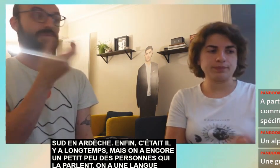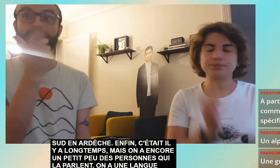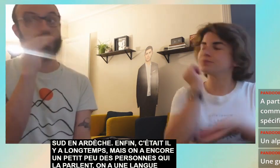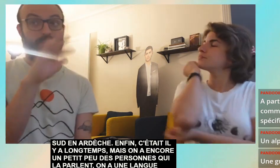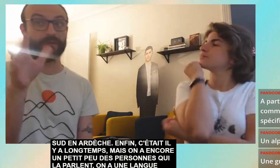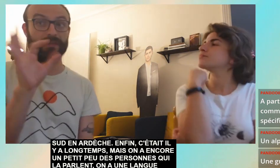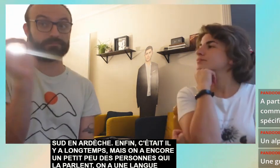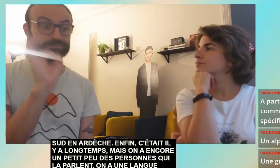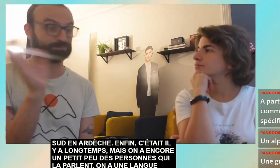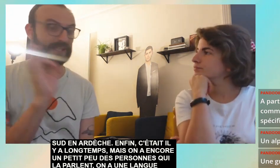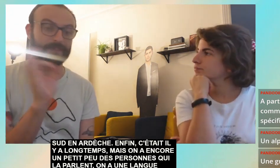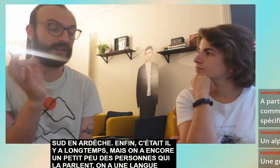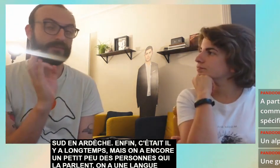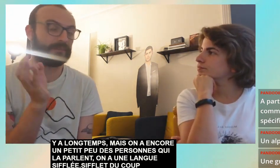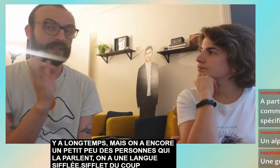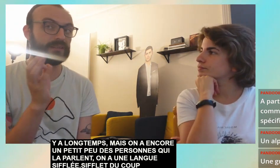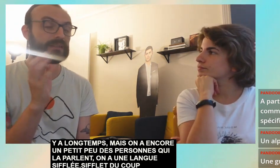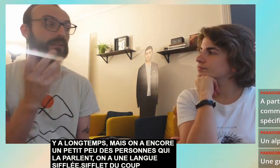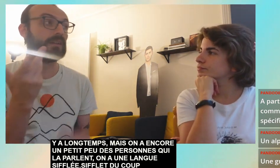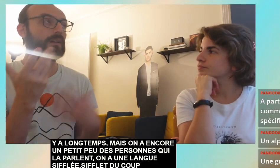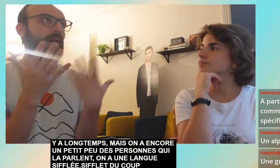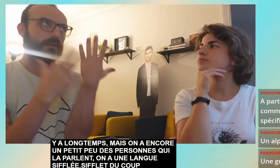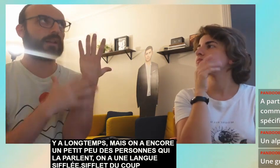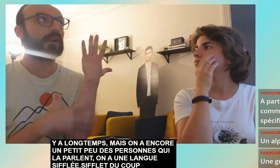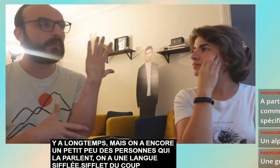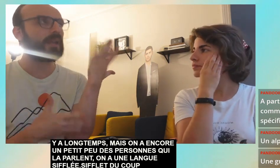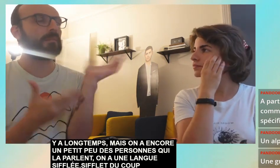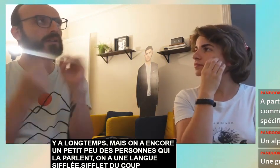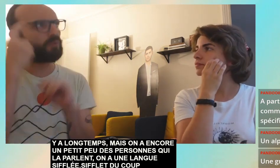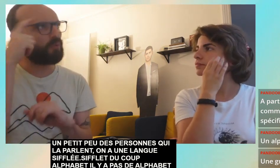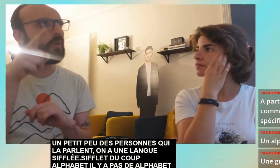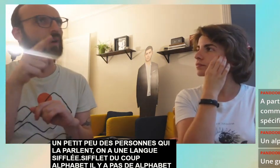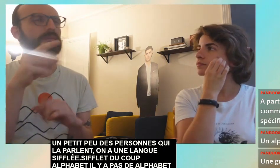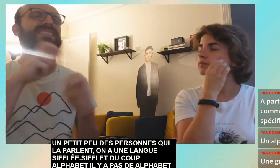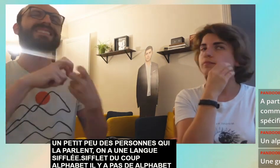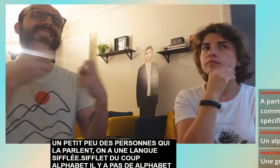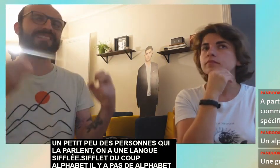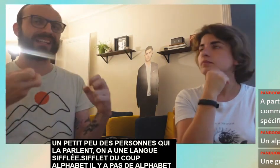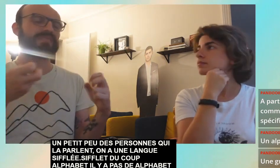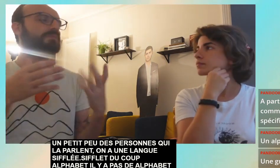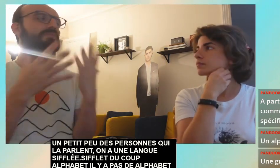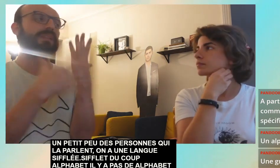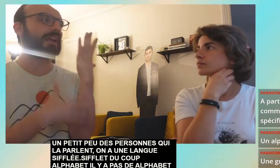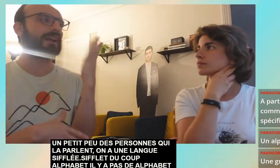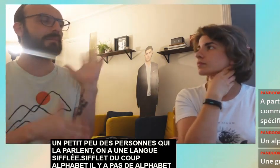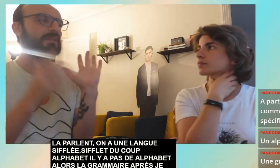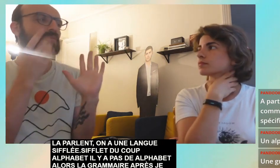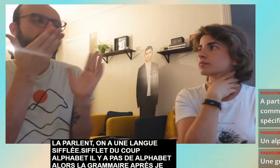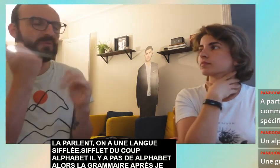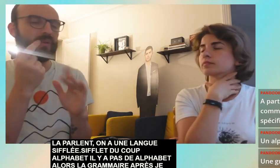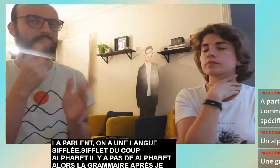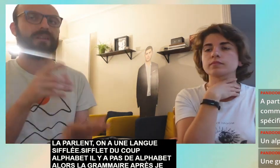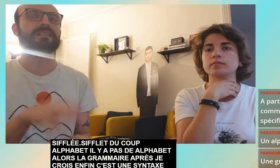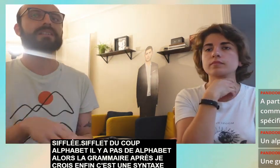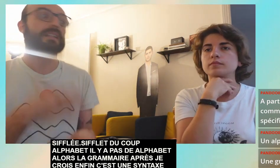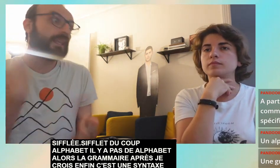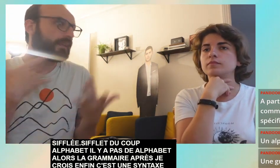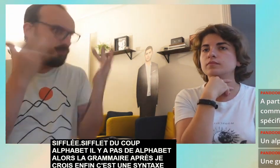coup, alphabet, il n'y a pas d'alphabet. Alors, la grammaire, après, je crois, enfin, c'est une syntaxe plus, mais la grammaire, je ne crois pas. Et du coup,